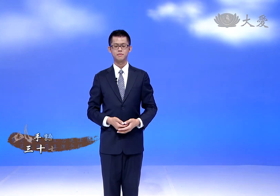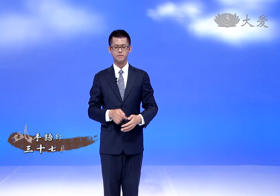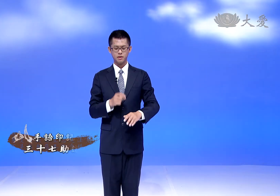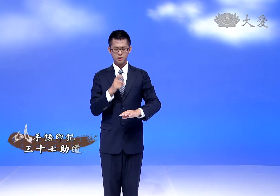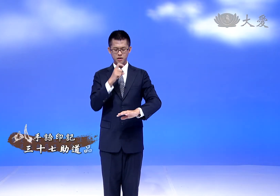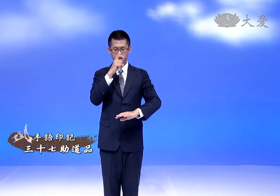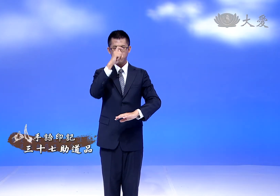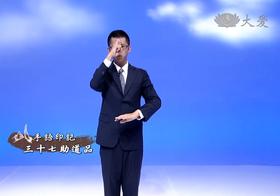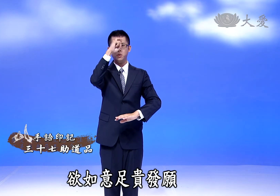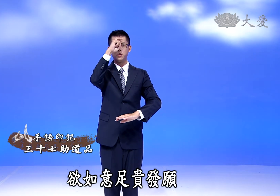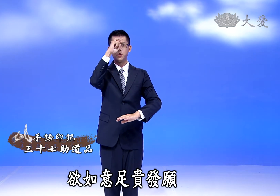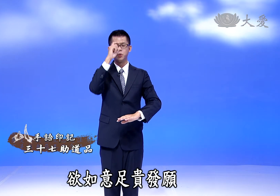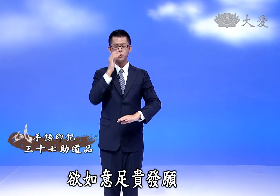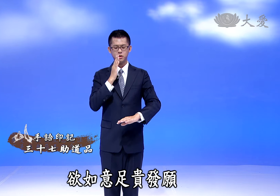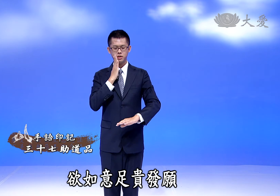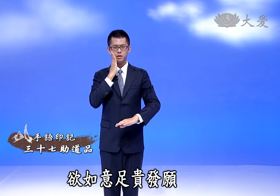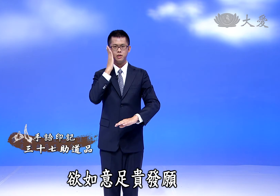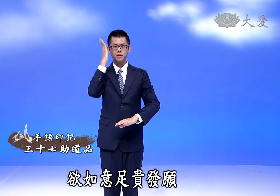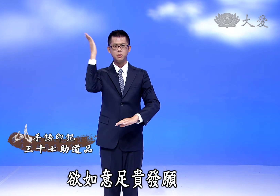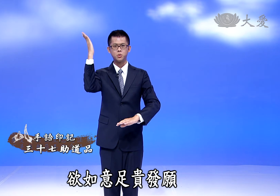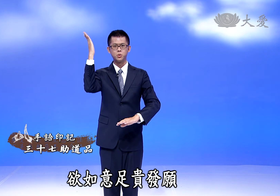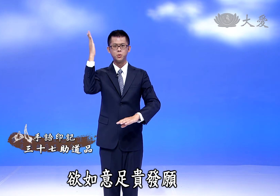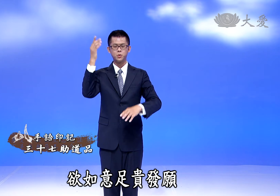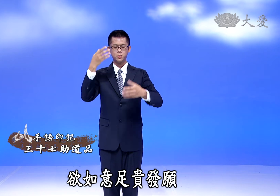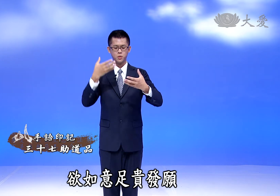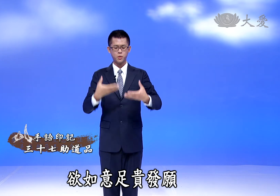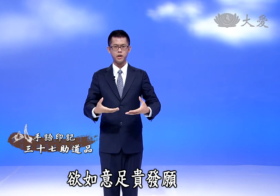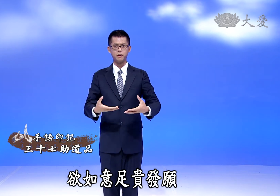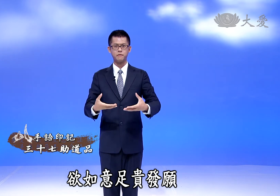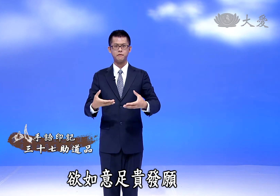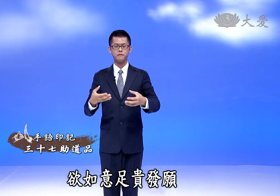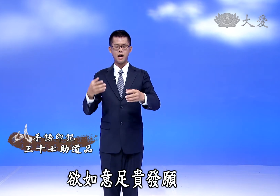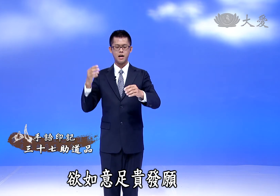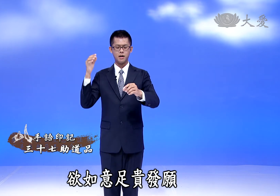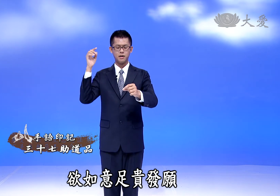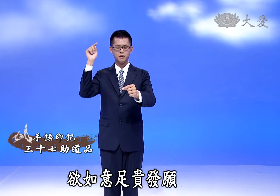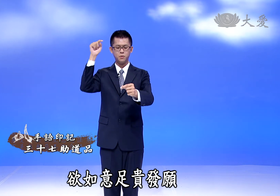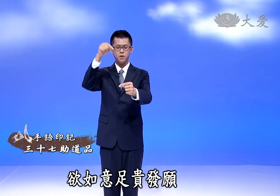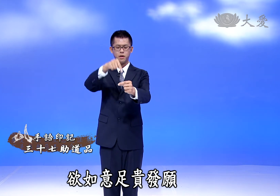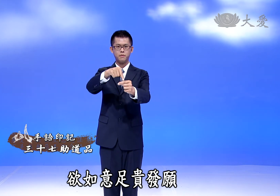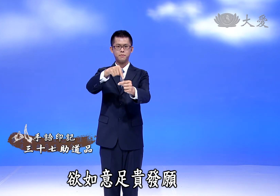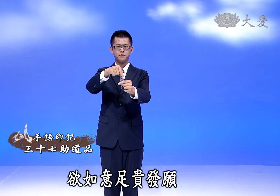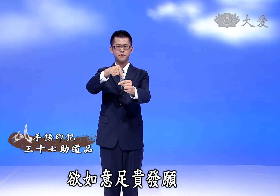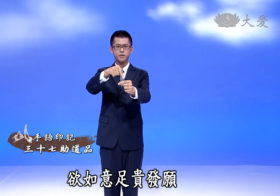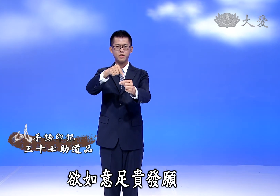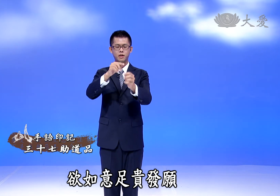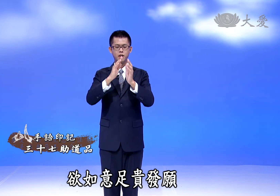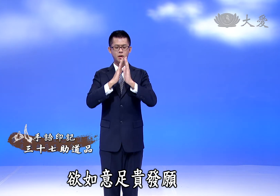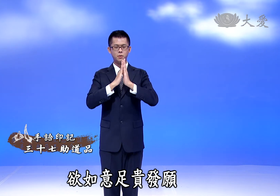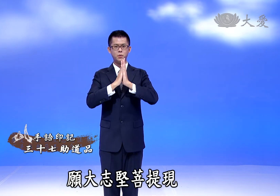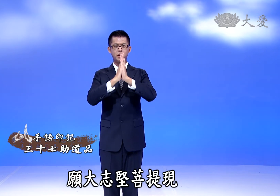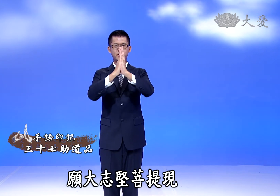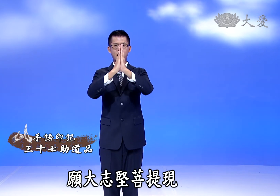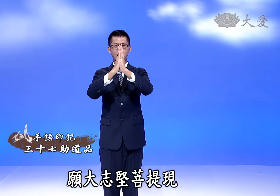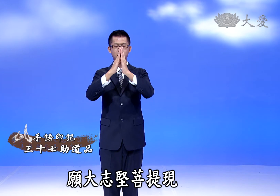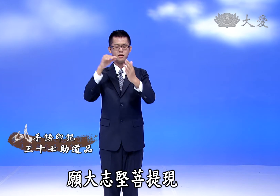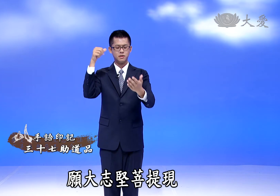成正 玉如一足贵发愿，愿大